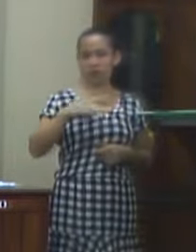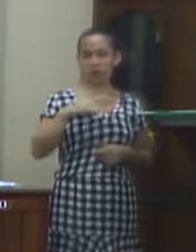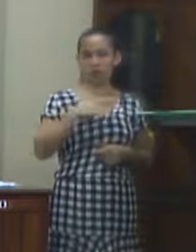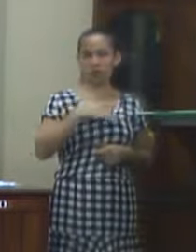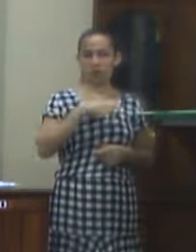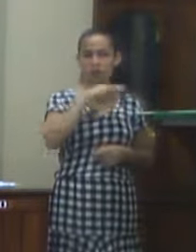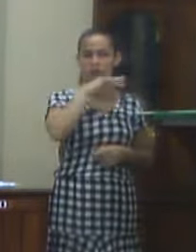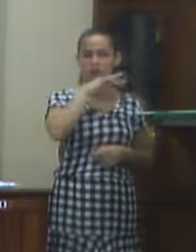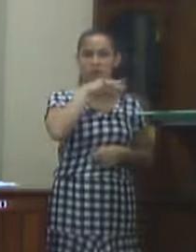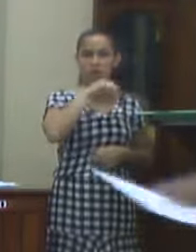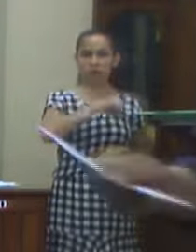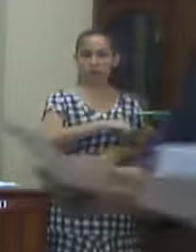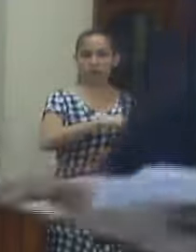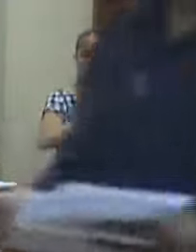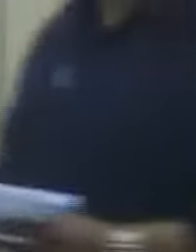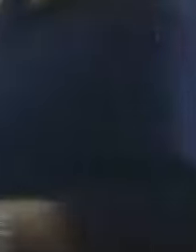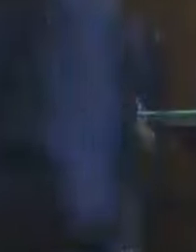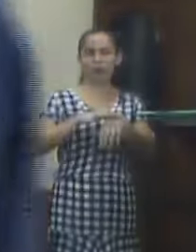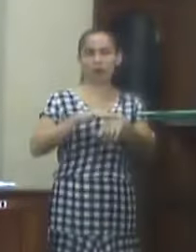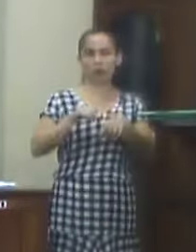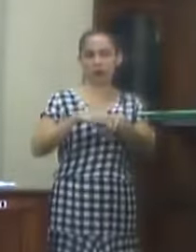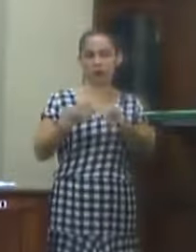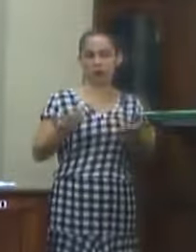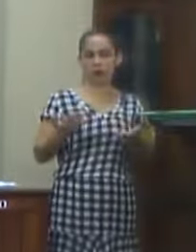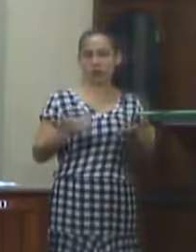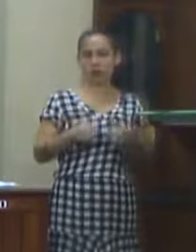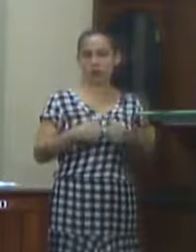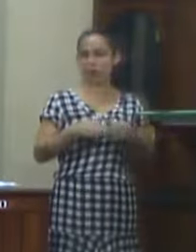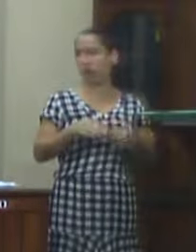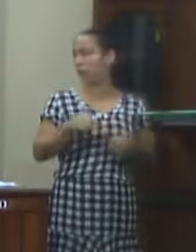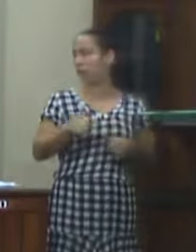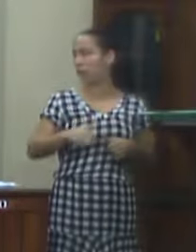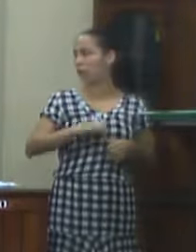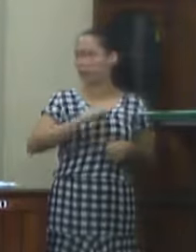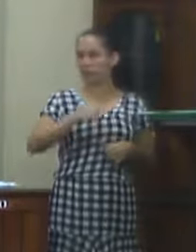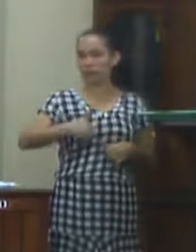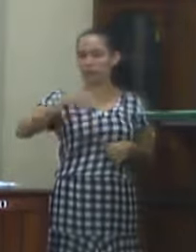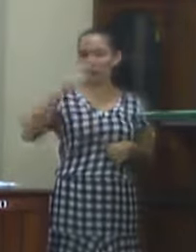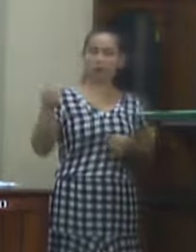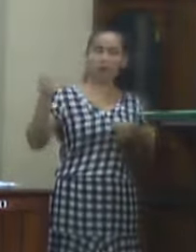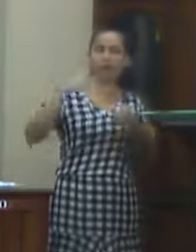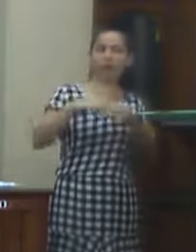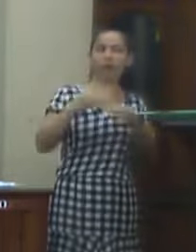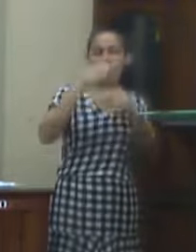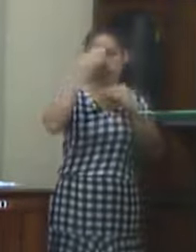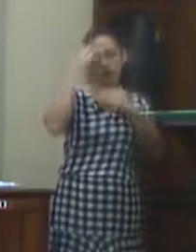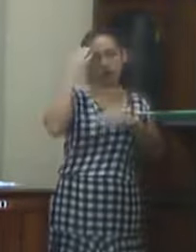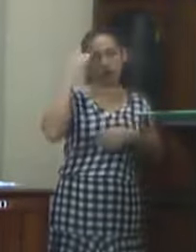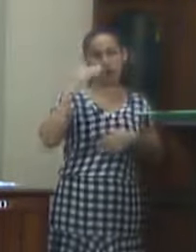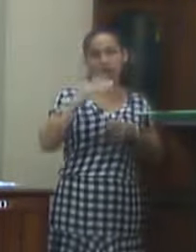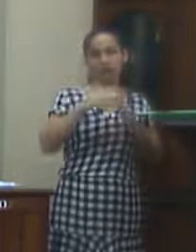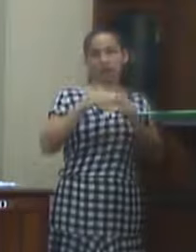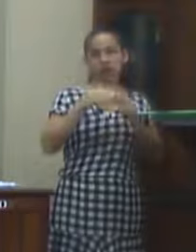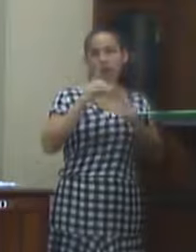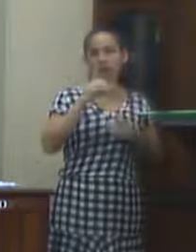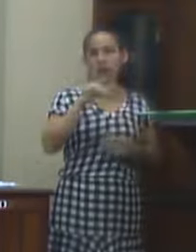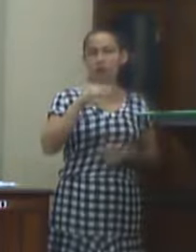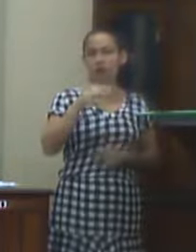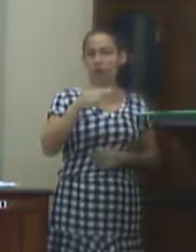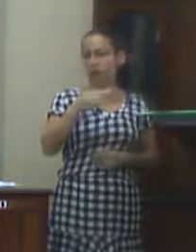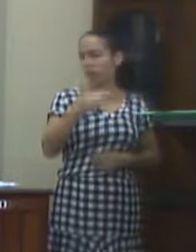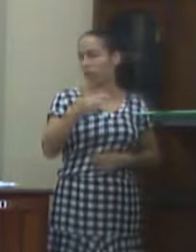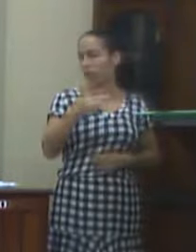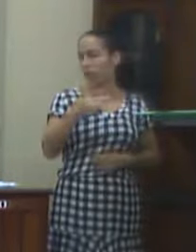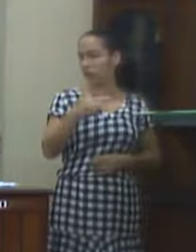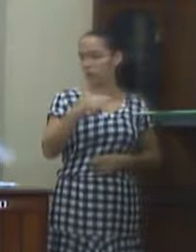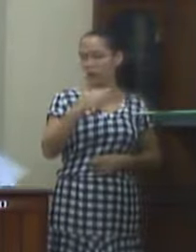saúde, sendo que se apresenta para o momento renovam e mais elevados votos de estima, consideração e apreço. Atenciosamente,